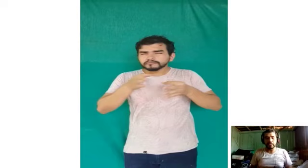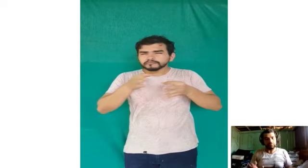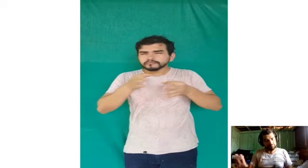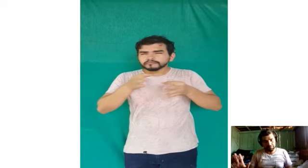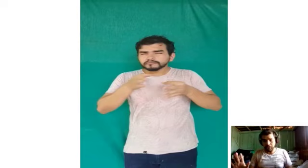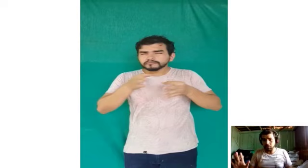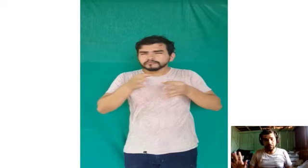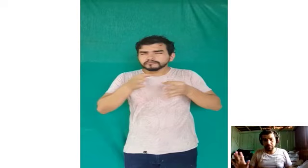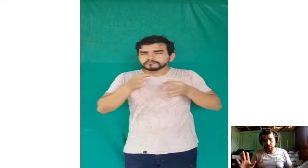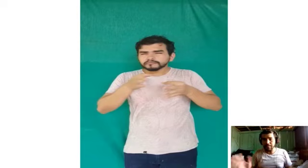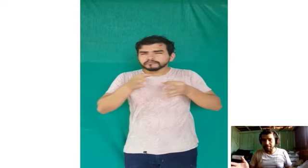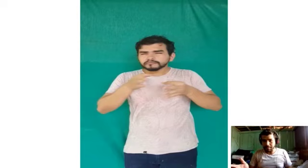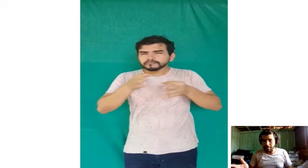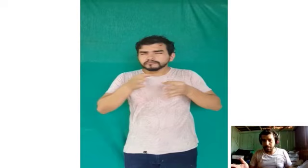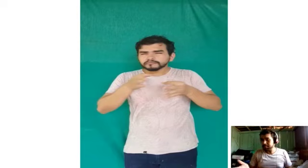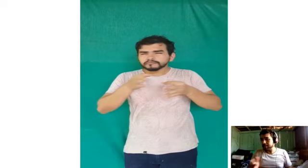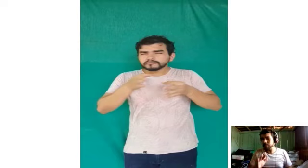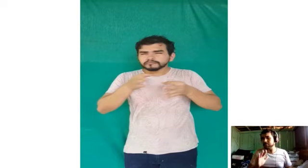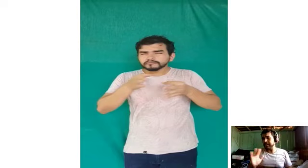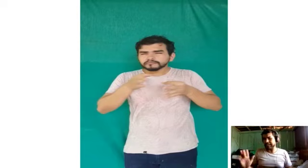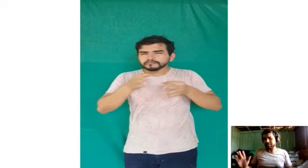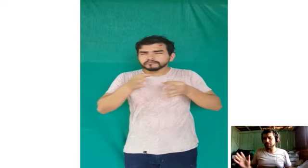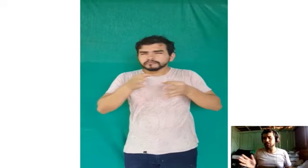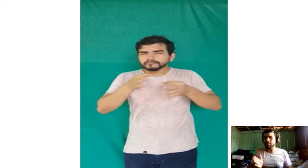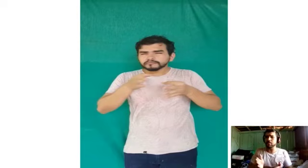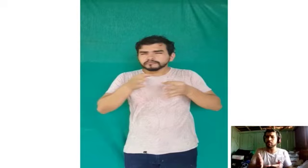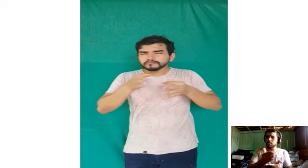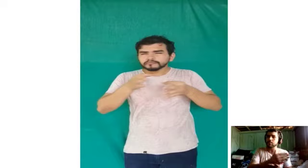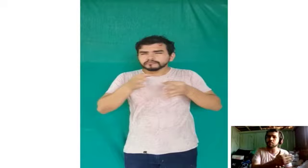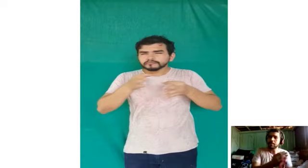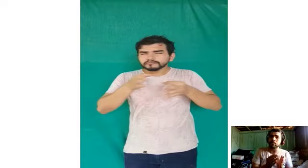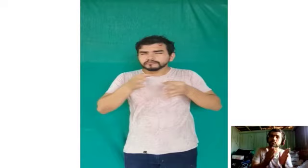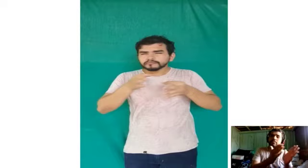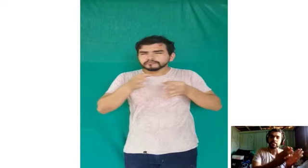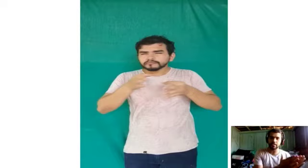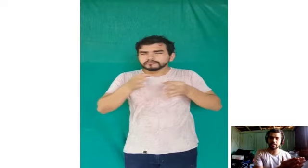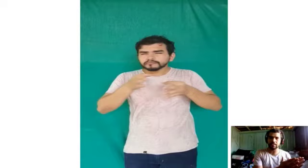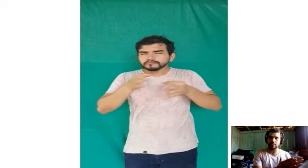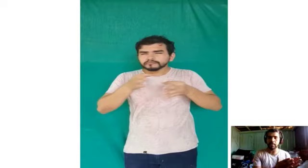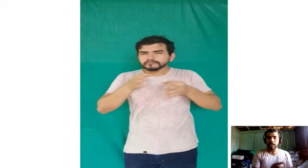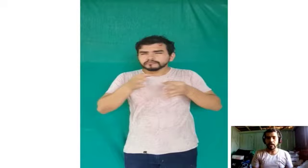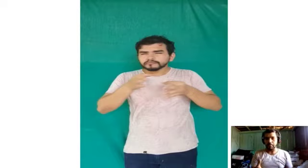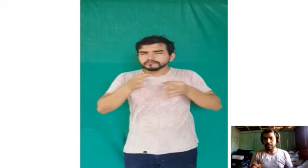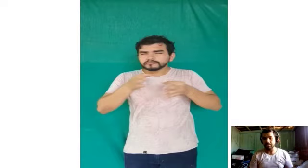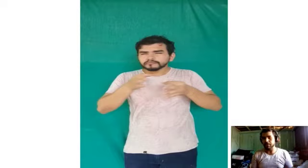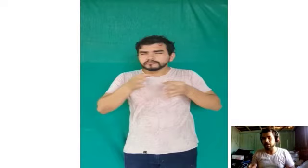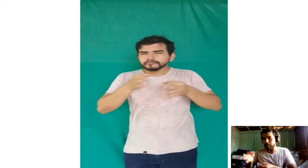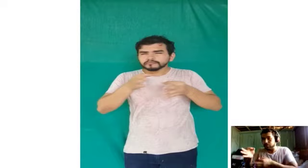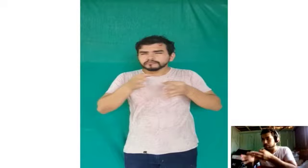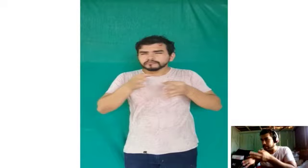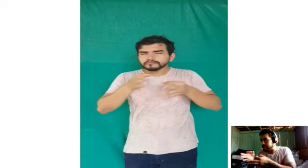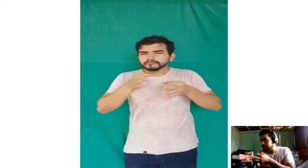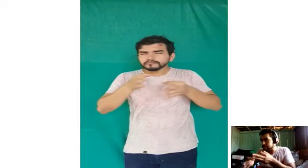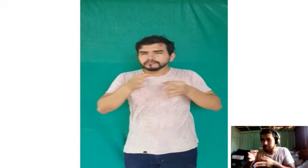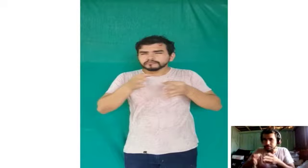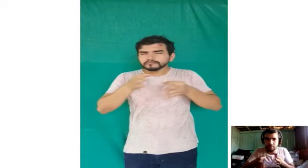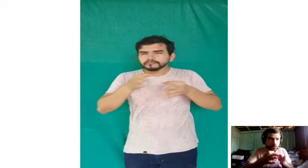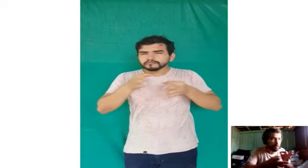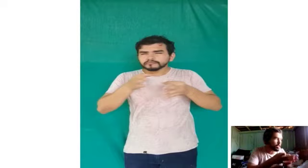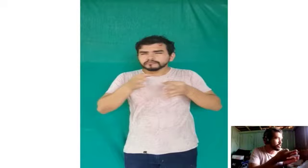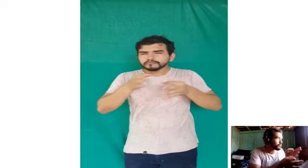lá. Não tem como, tá percebendo? Não tem como errar, não tem como ir para uma outra direção. Perceba que ele faz o julgar assim,